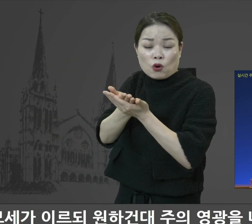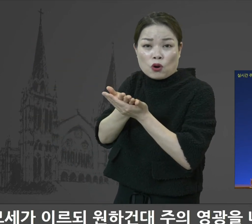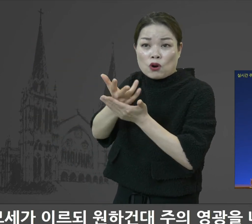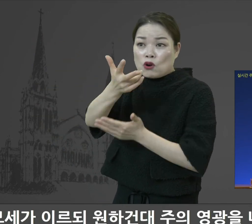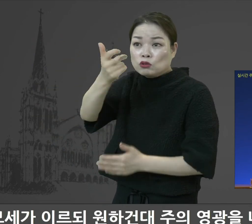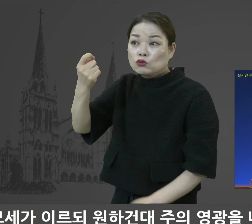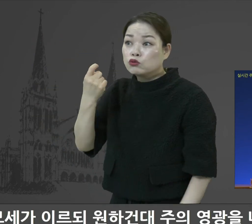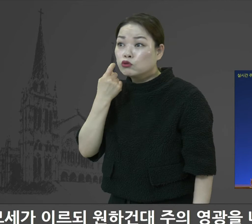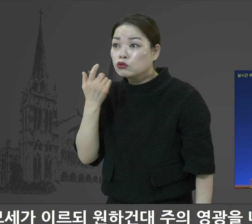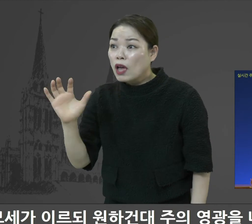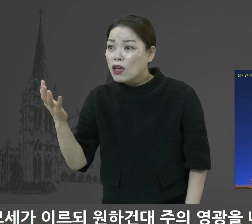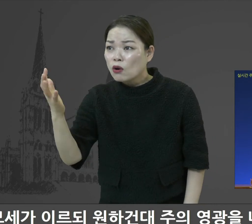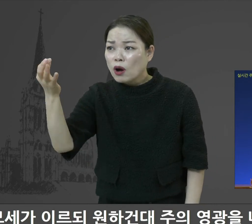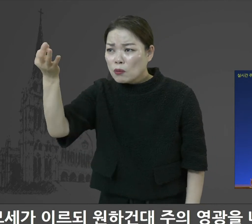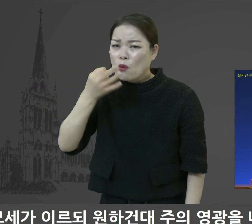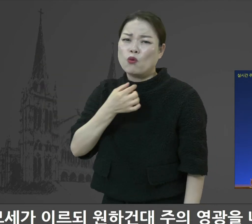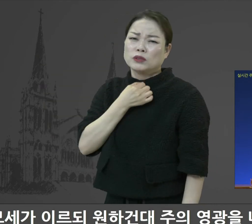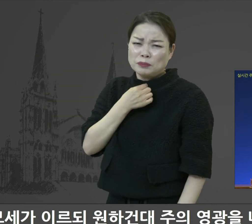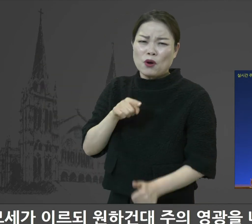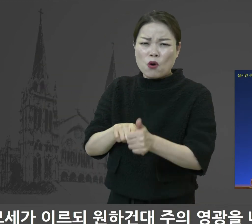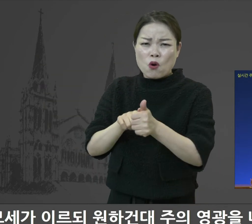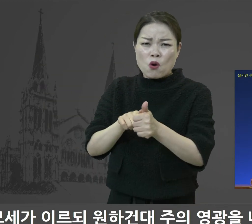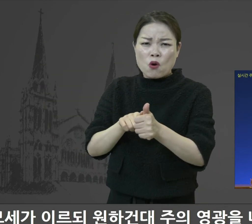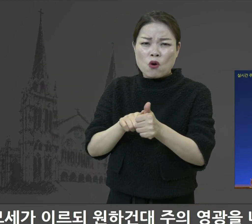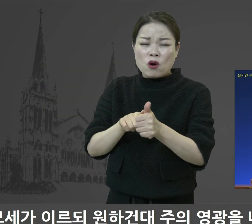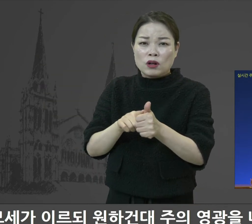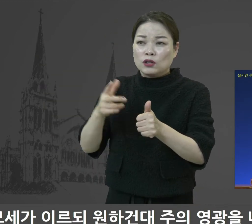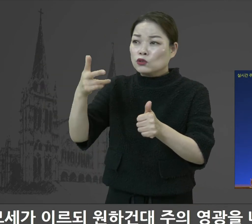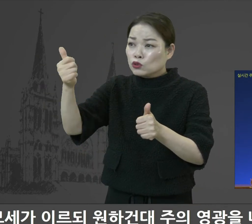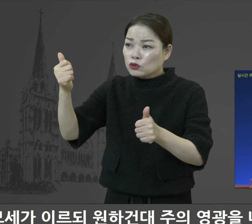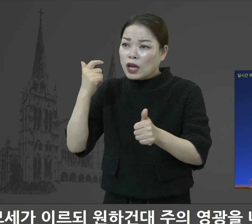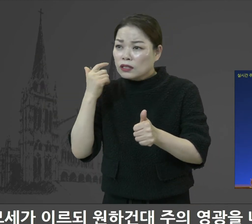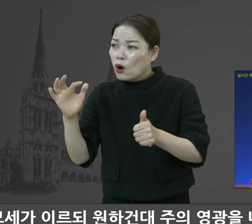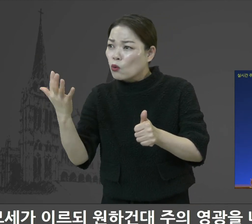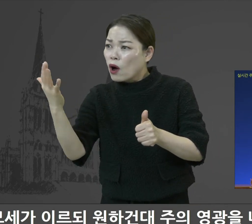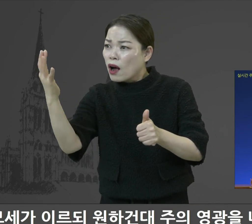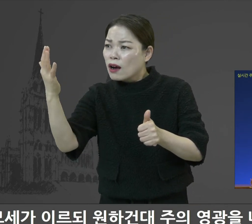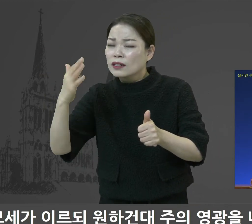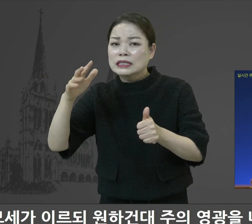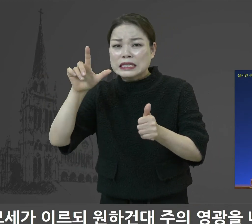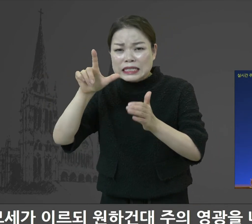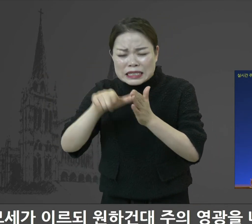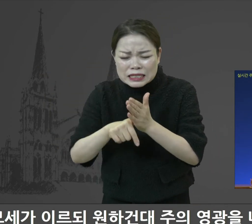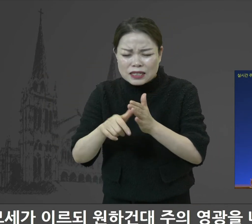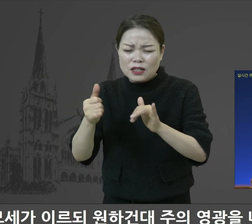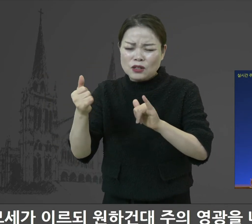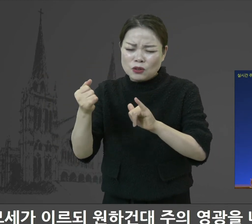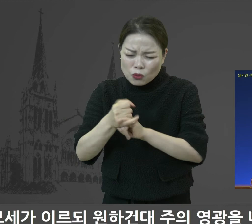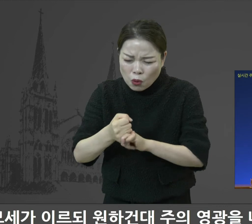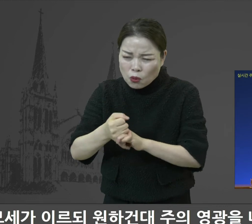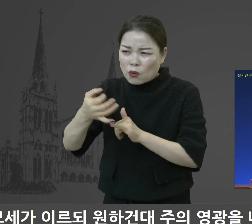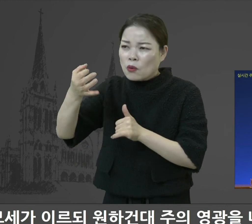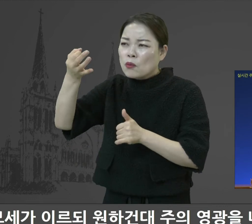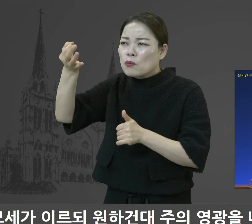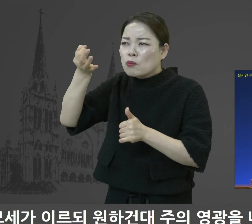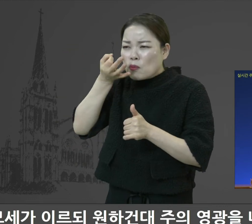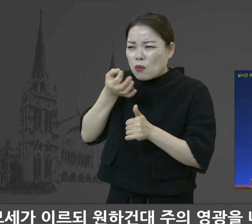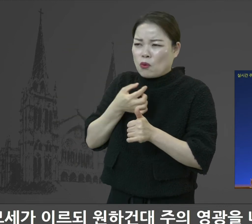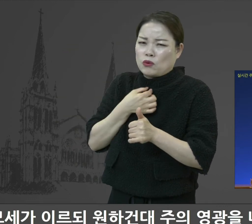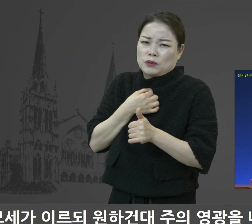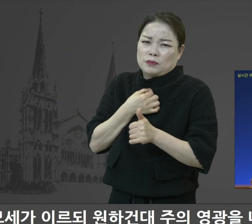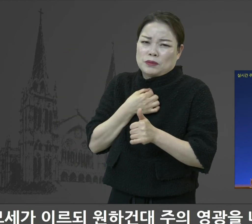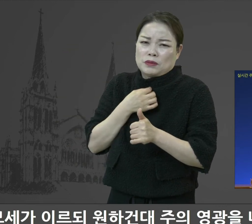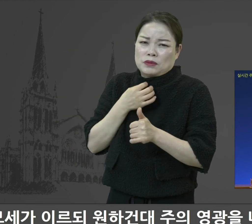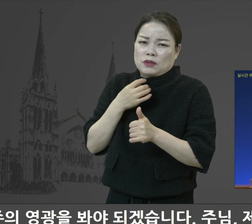주의 영광 봐야 되겠습니다. 주님, 주의 영광이란 걸 제가 이 시간에 꼭 봐야 하나님이